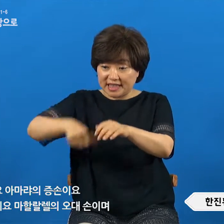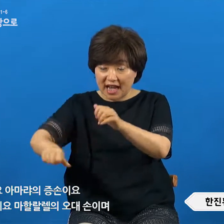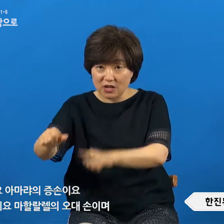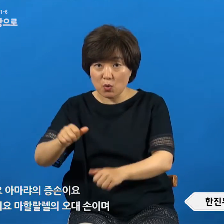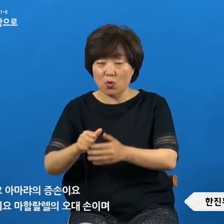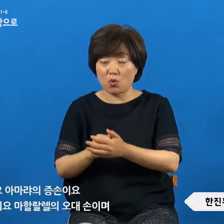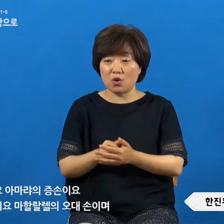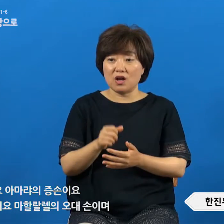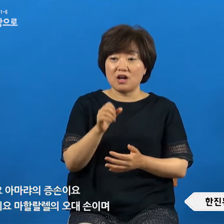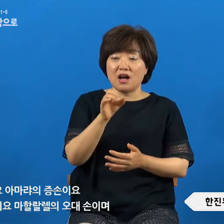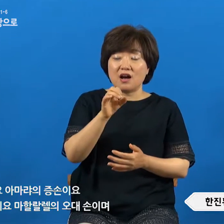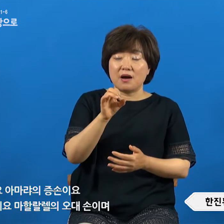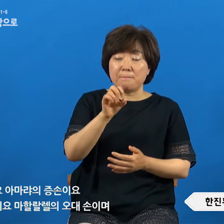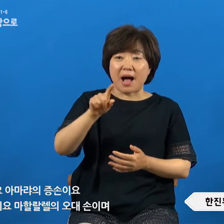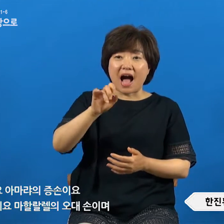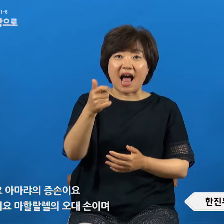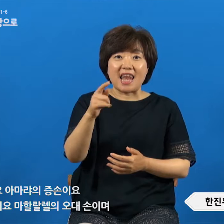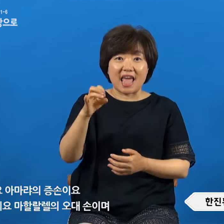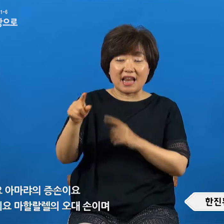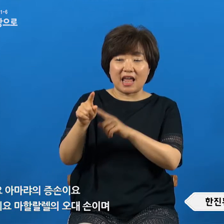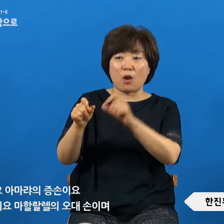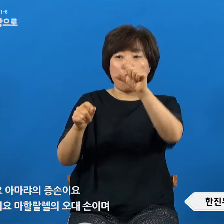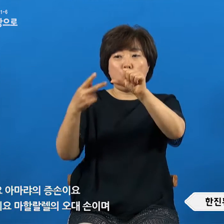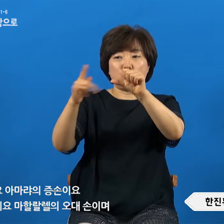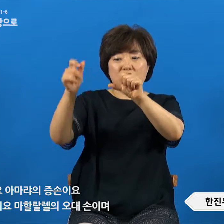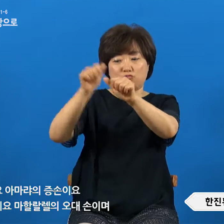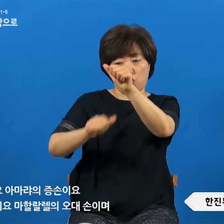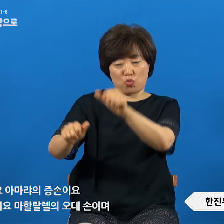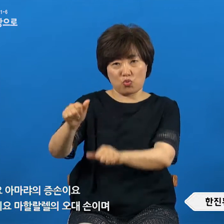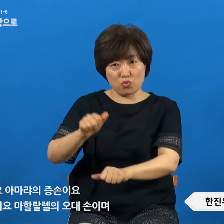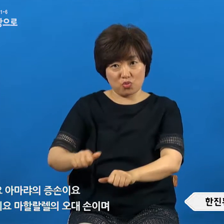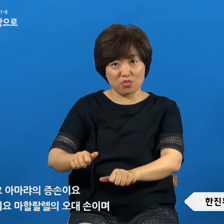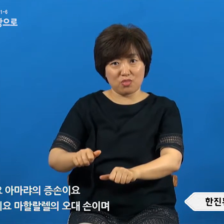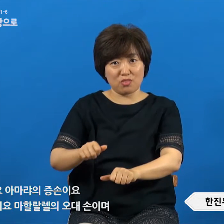증손이요 스바다의 현손이요 마할라렐의 오대손이며.